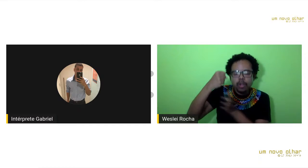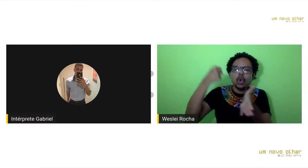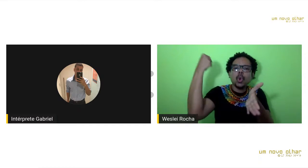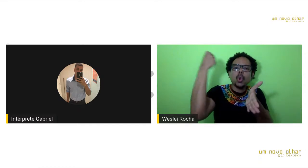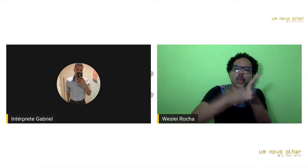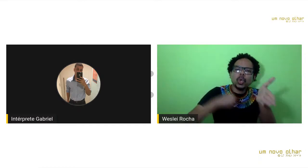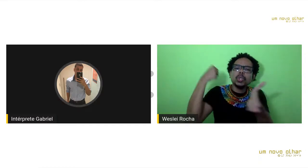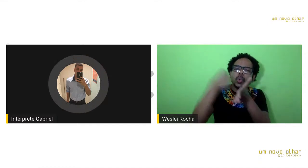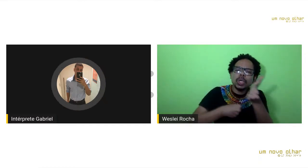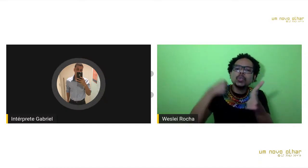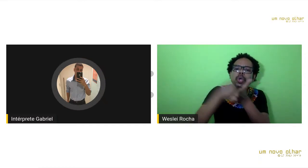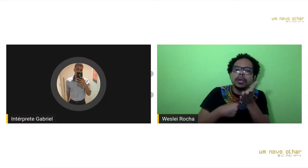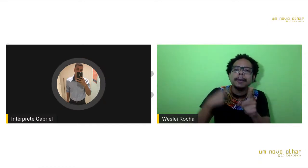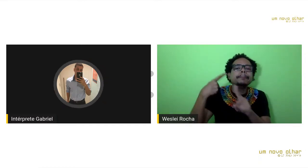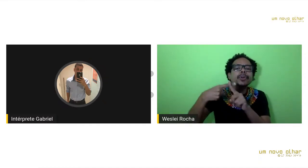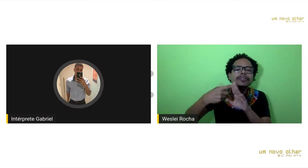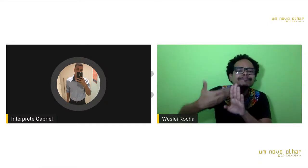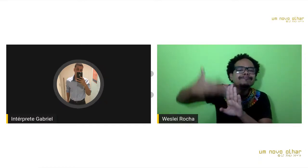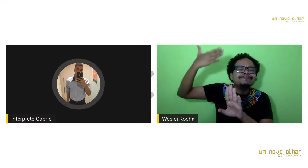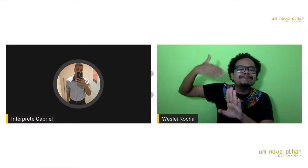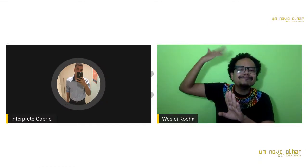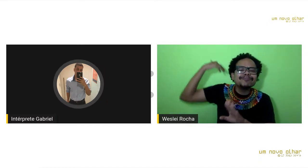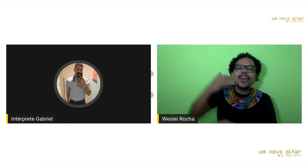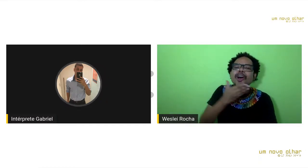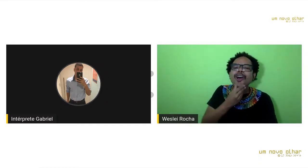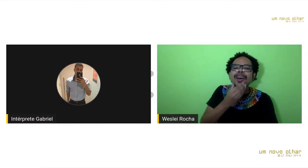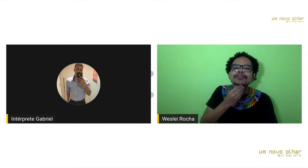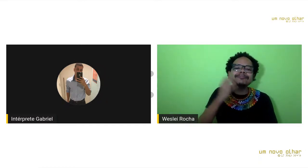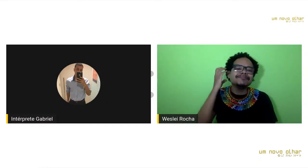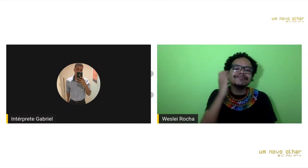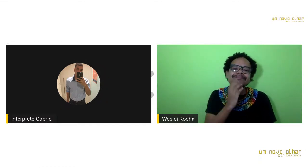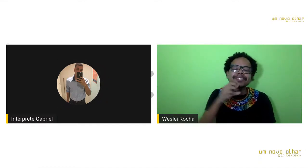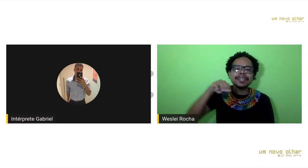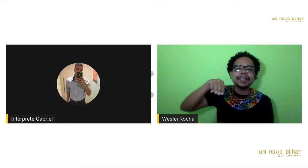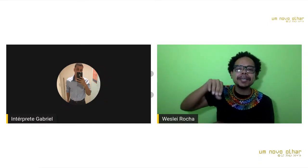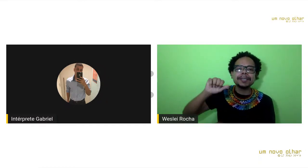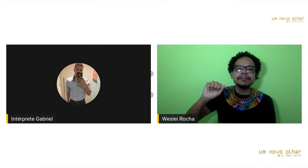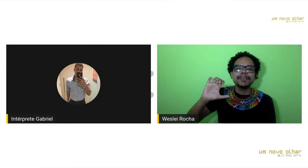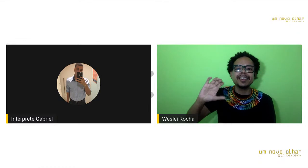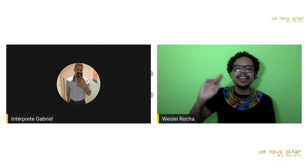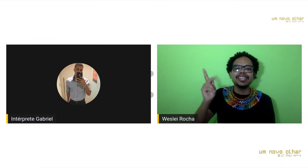a literatura negra EA sua luta